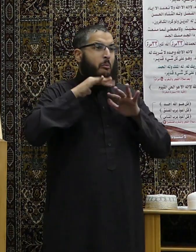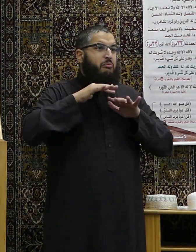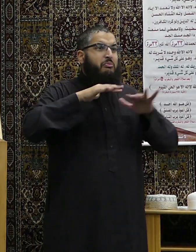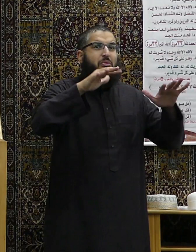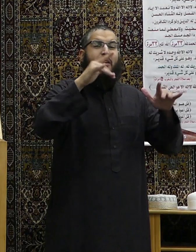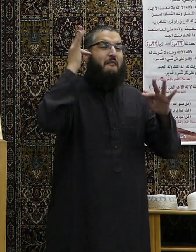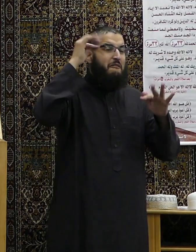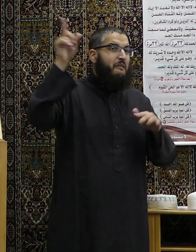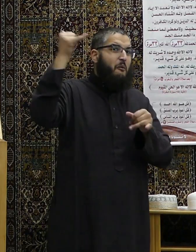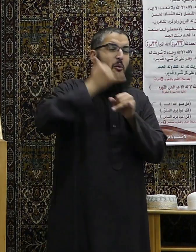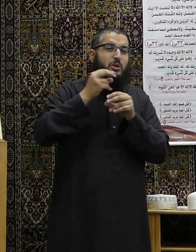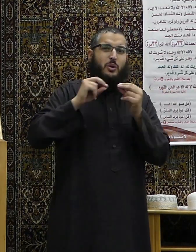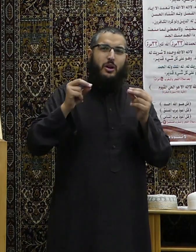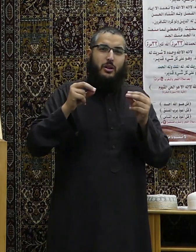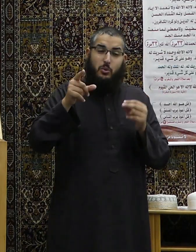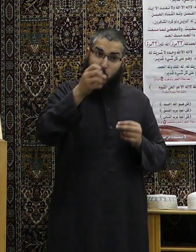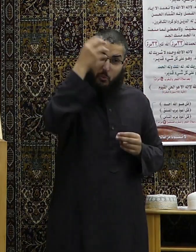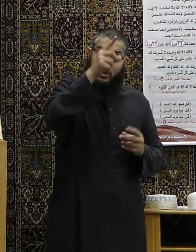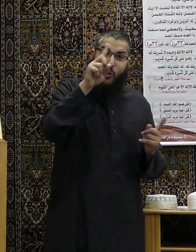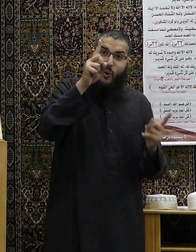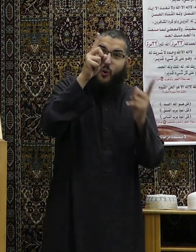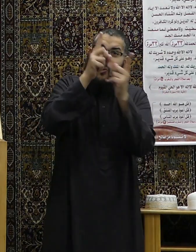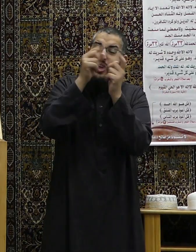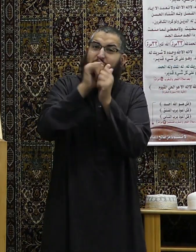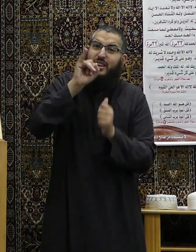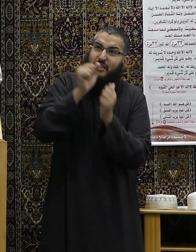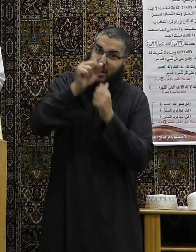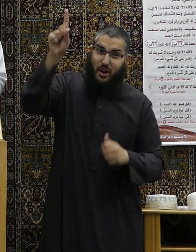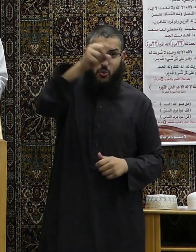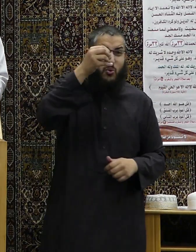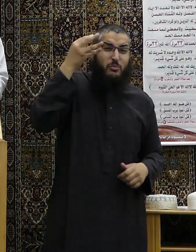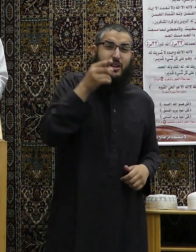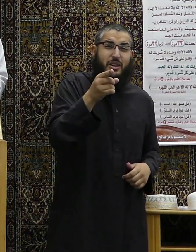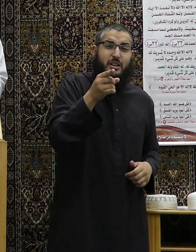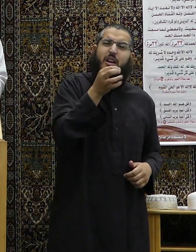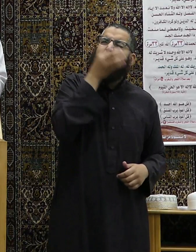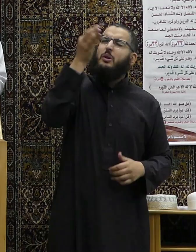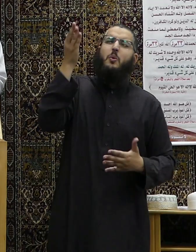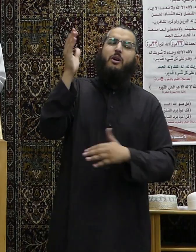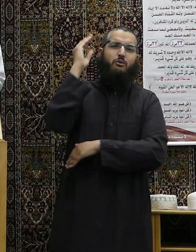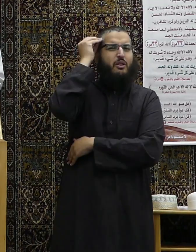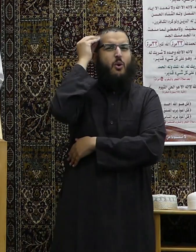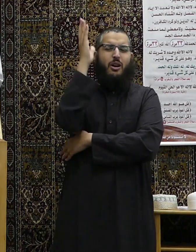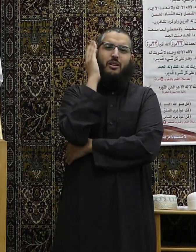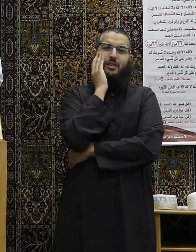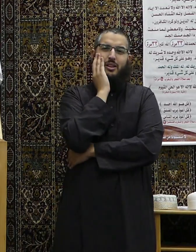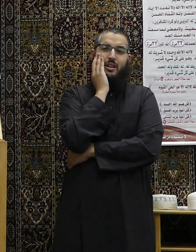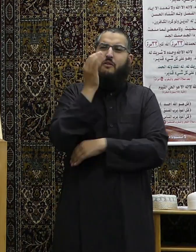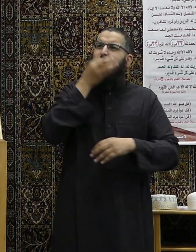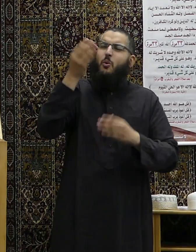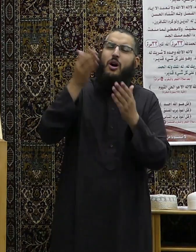gens. T'as oublié que tu vas rencontrer Allah? Qu'est-ce que tu vas lui dire? Comment est-ce que tu vas te racheter ce